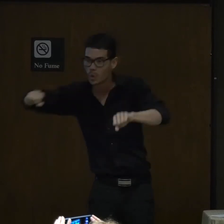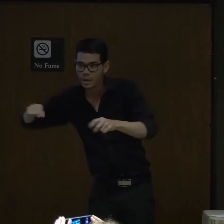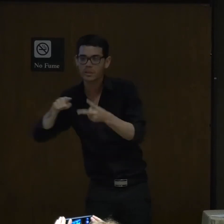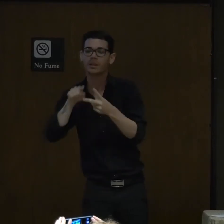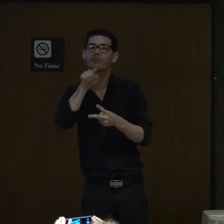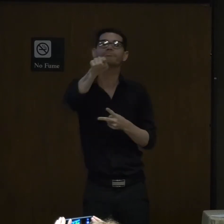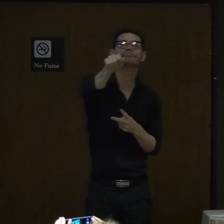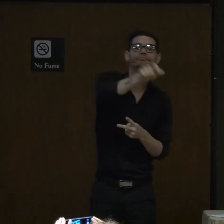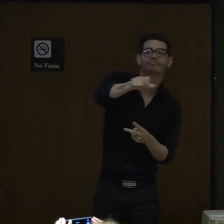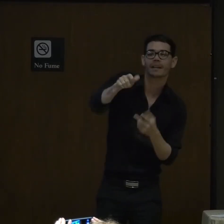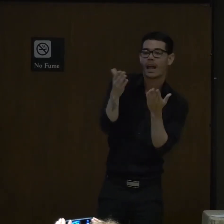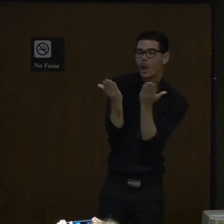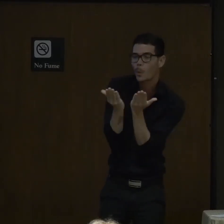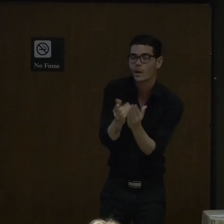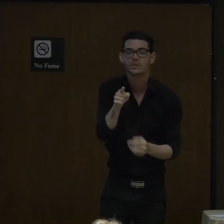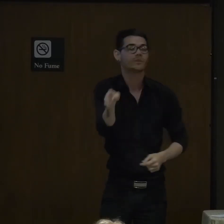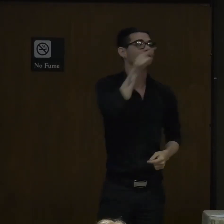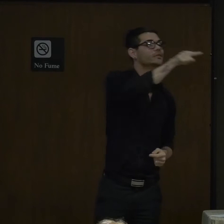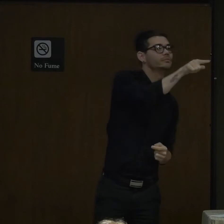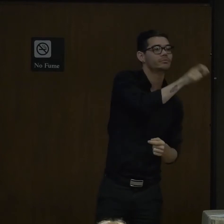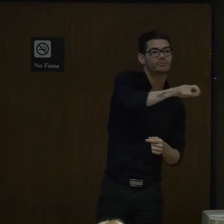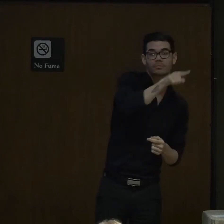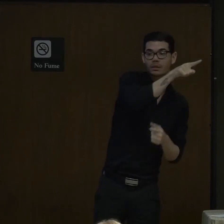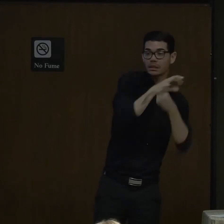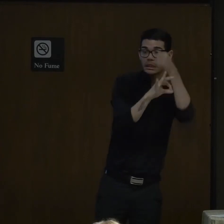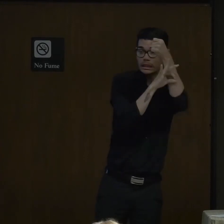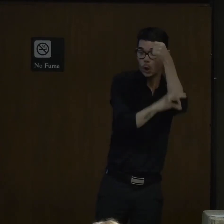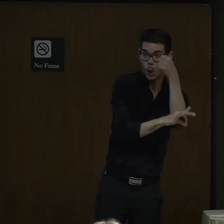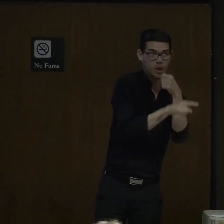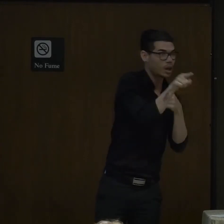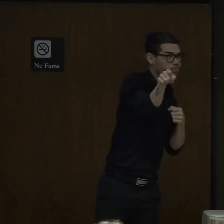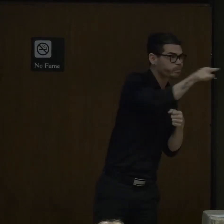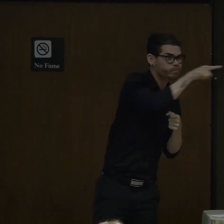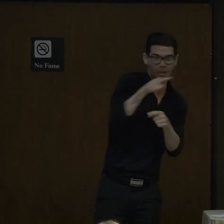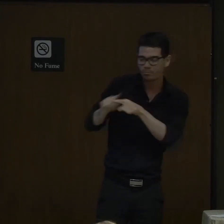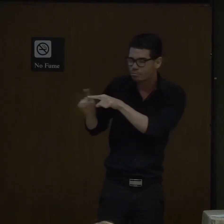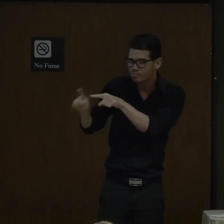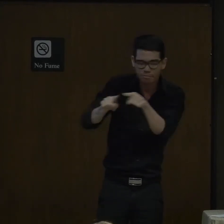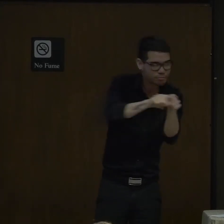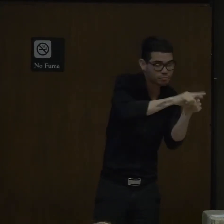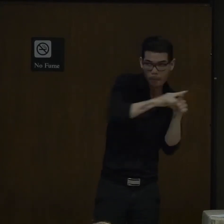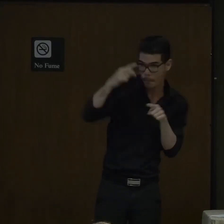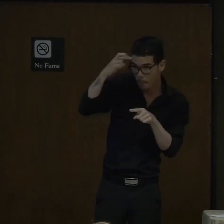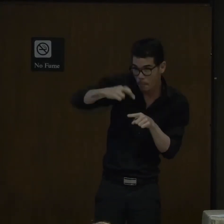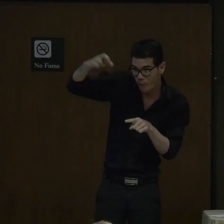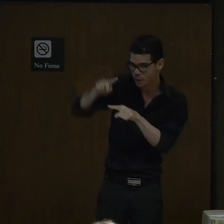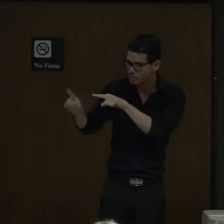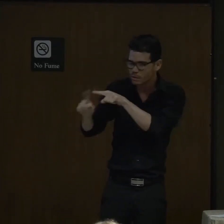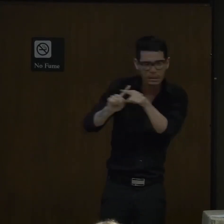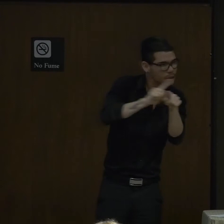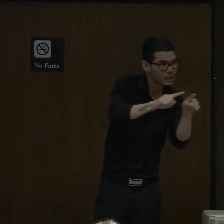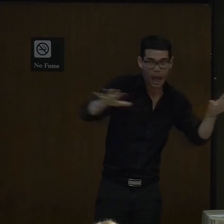de la psicología, y de alguna manera organizó una red de